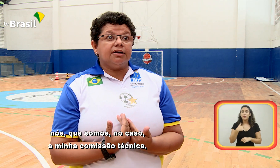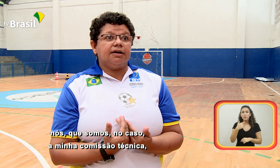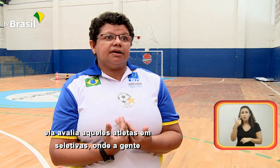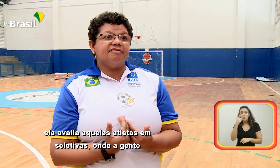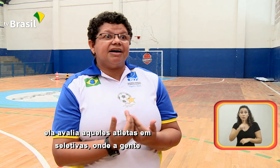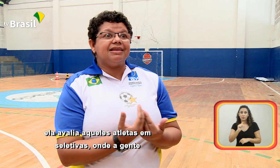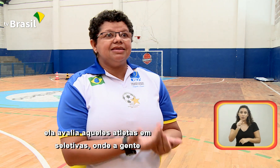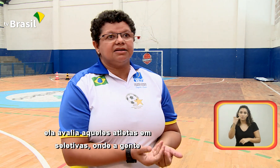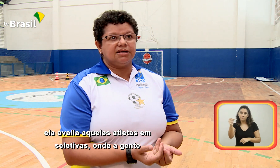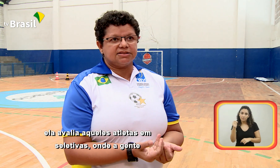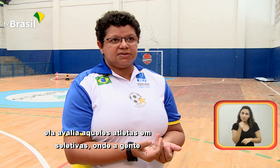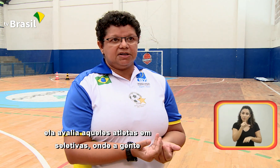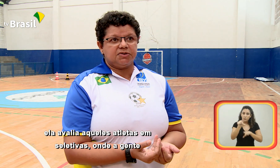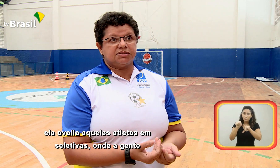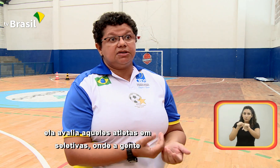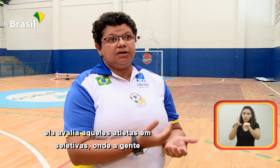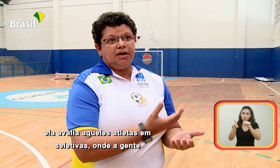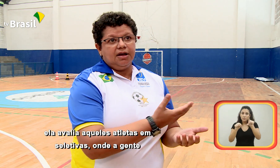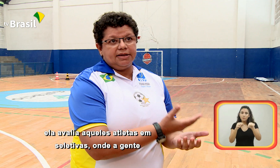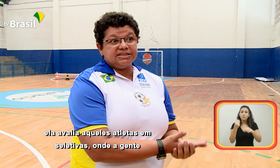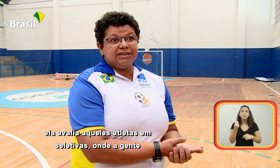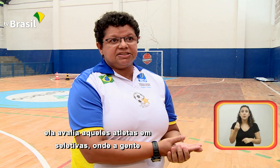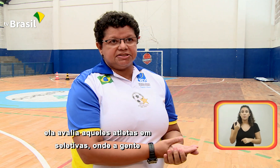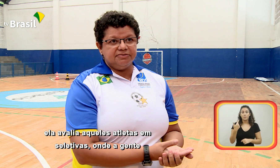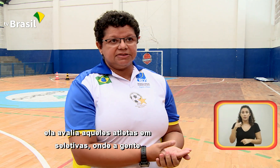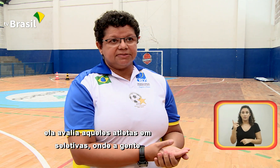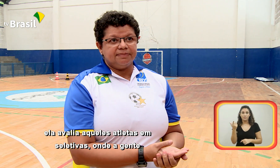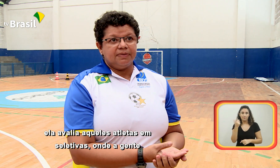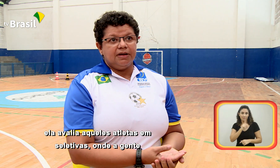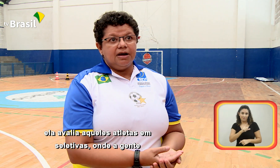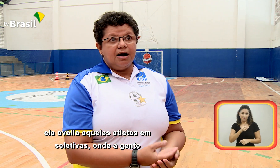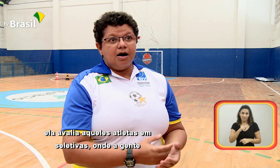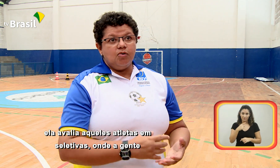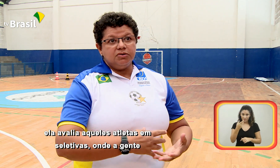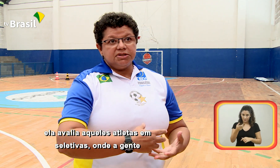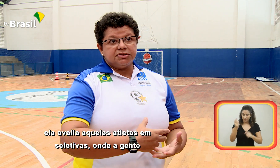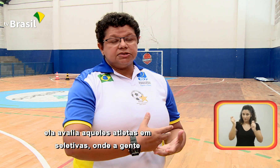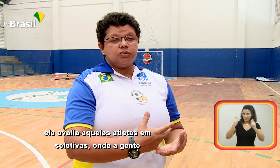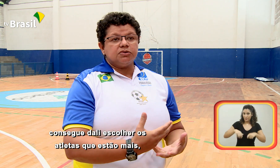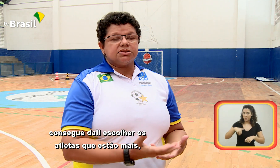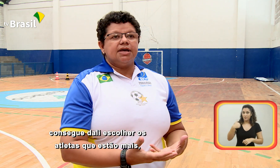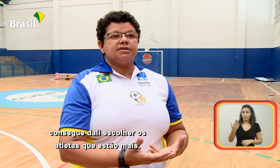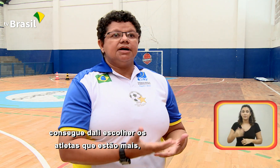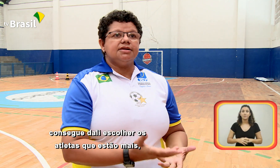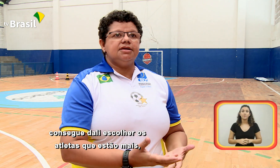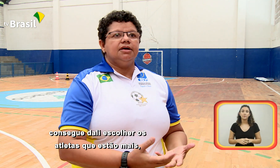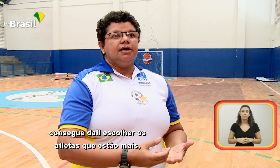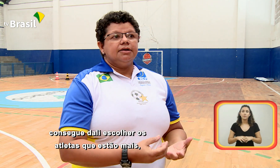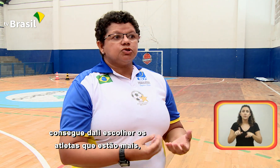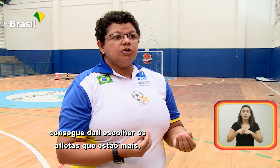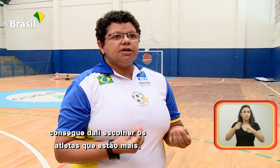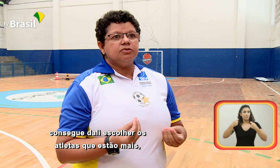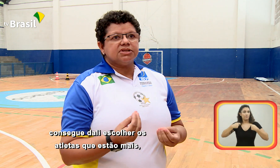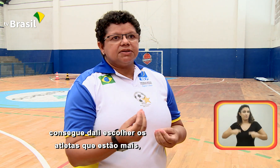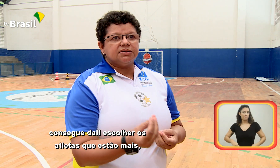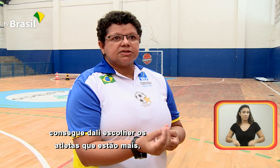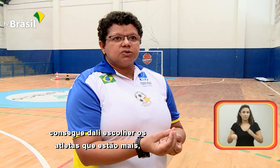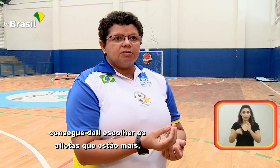ela avalia aqueles atletas em seletivas, onde a gente consegue, dali, escolher os atletas que estão